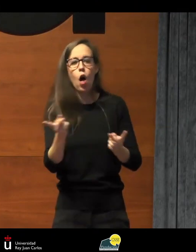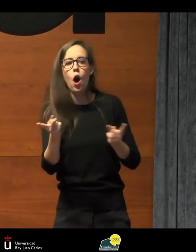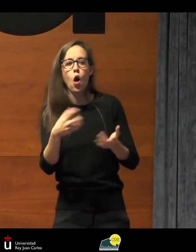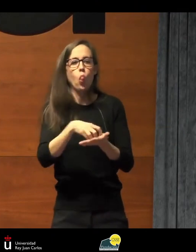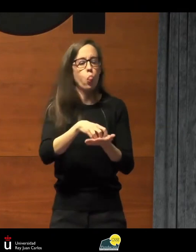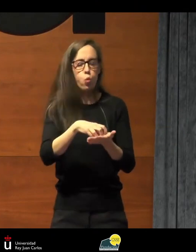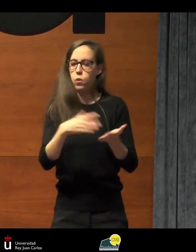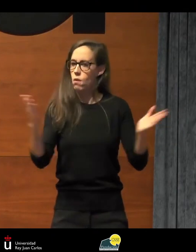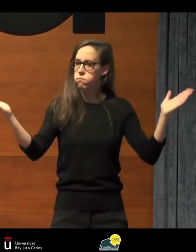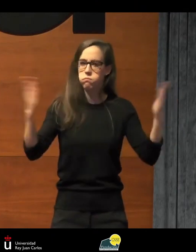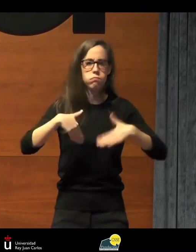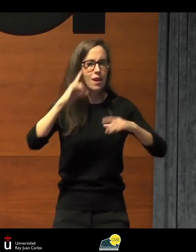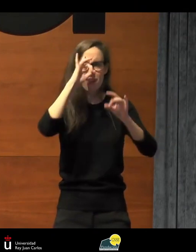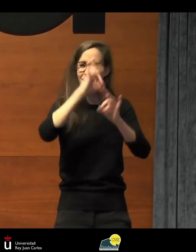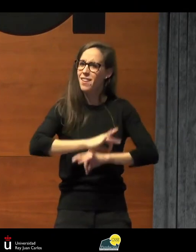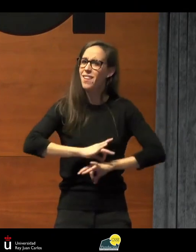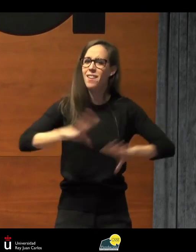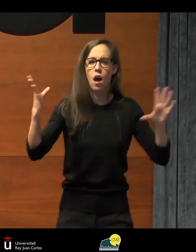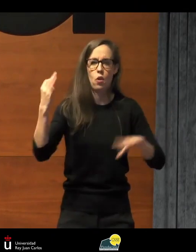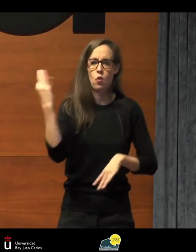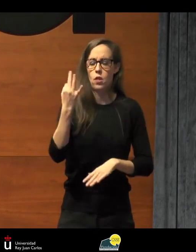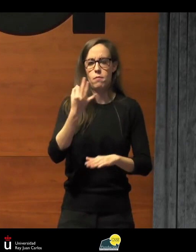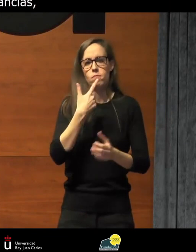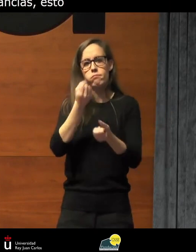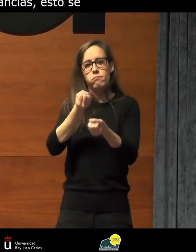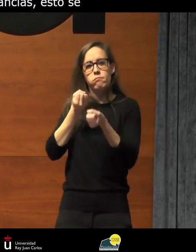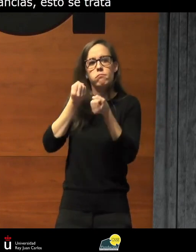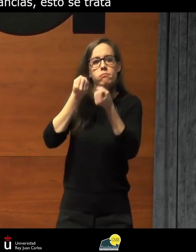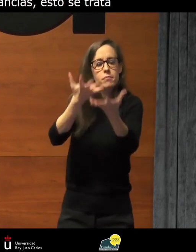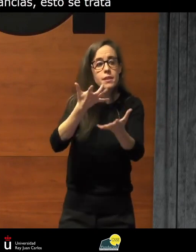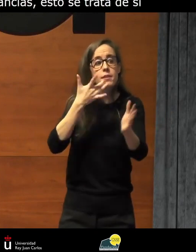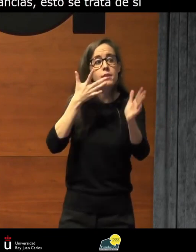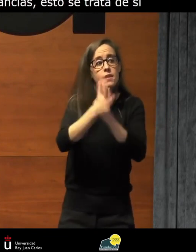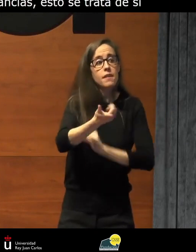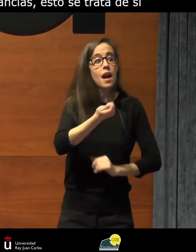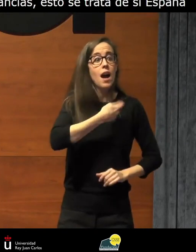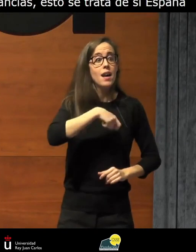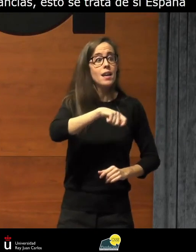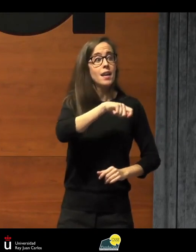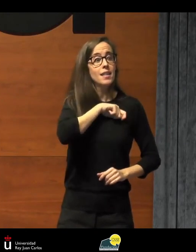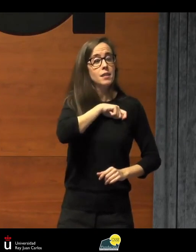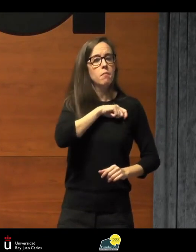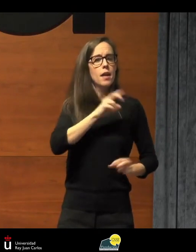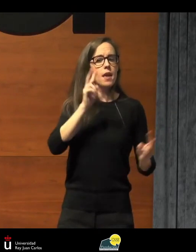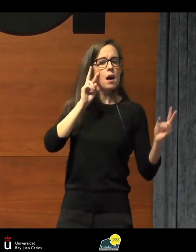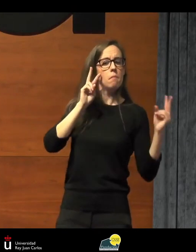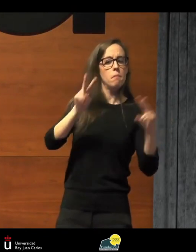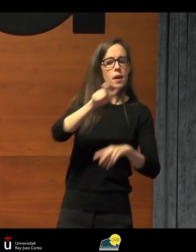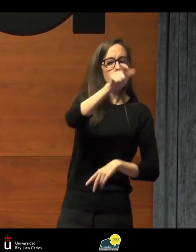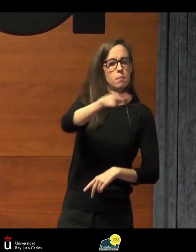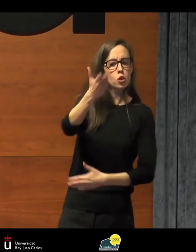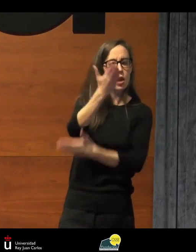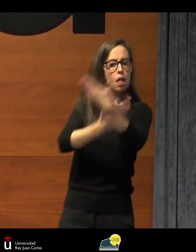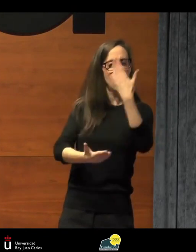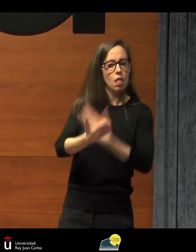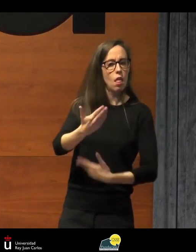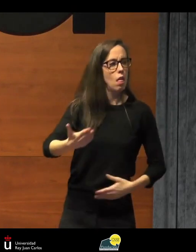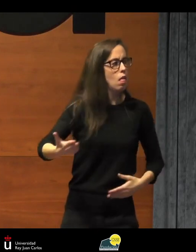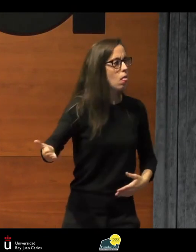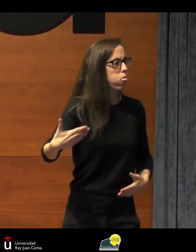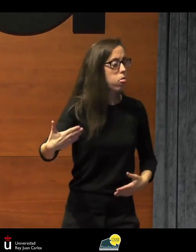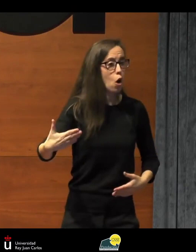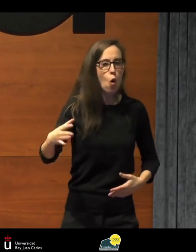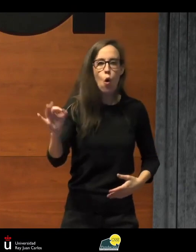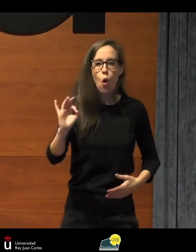equidistancias. Esto se trata de si España nos ve como disminuidos o nos ve como lo que somos, como